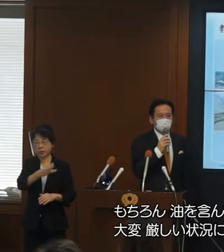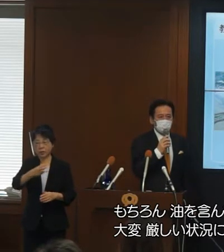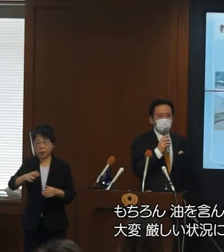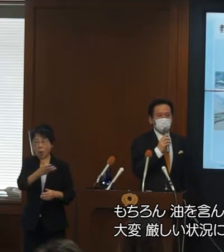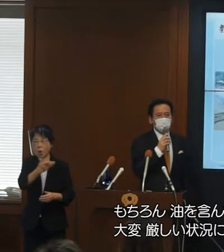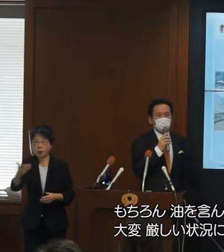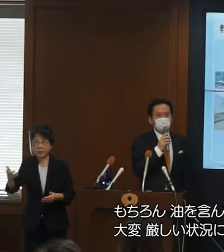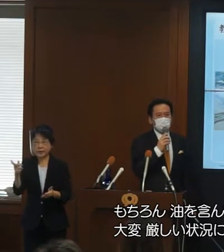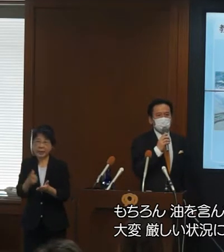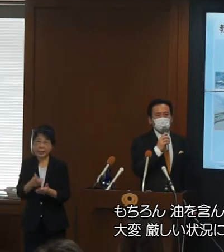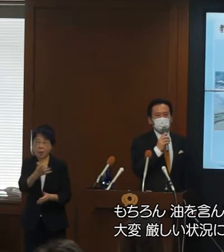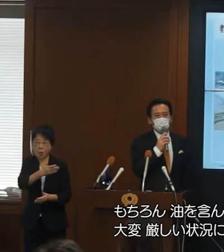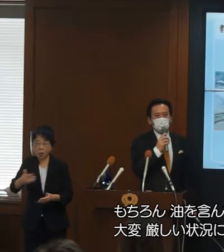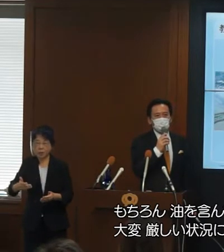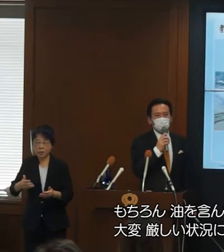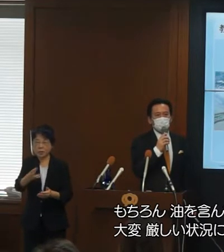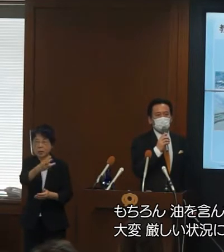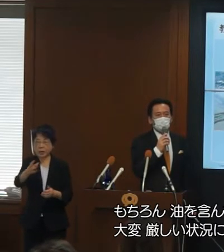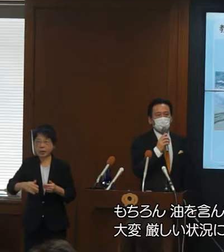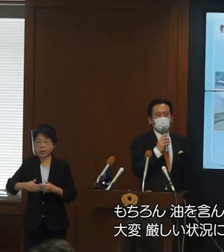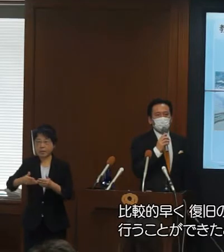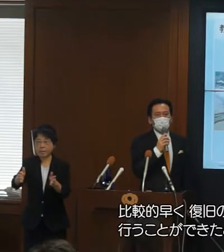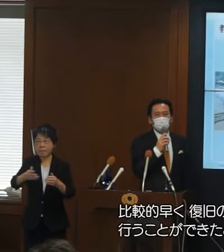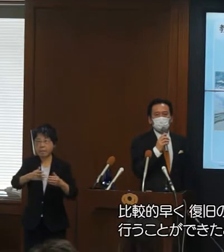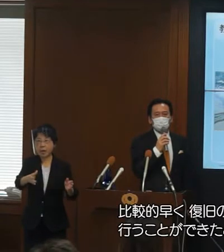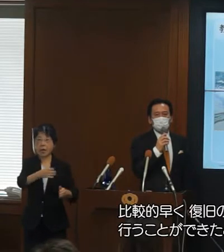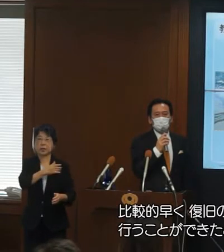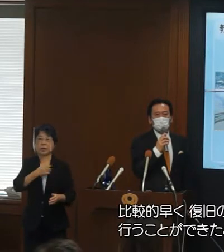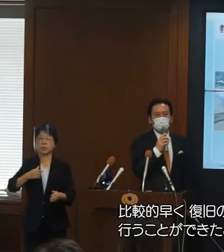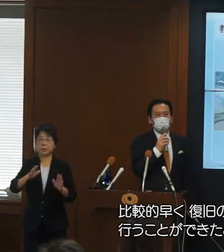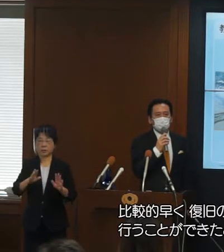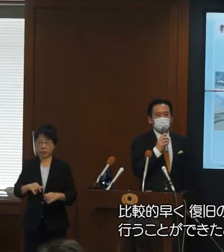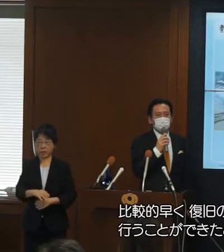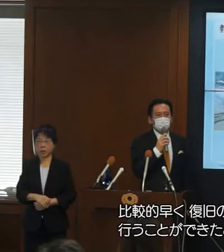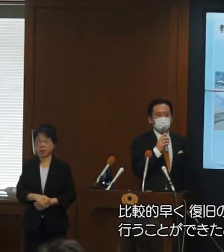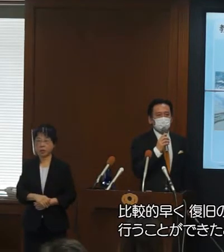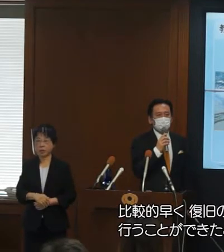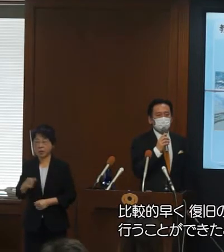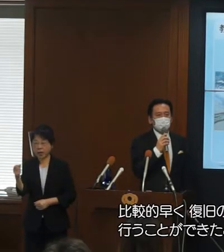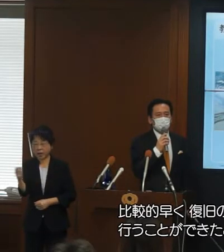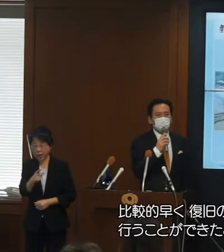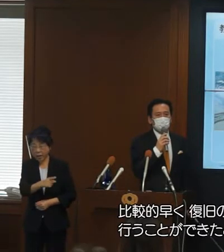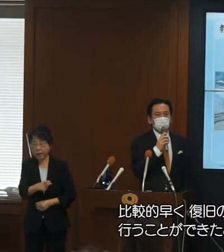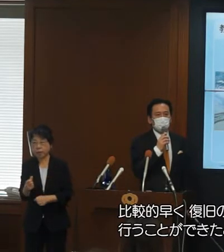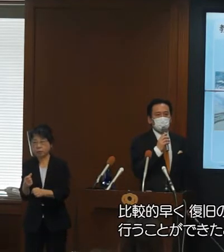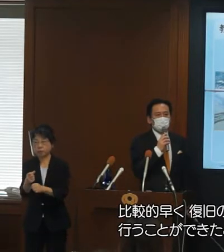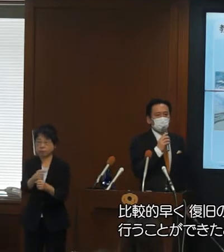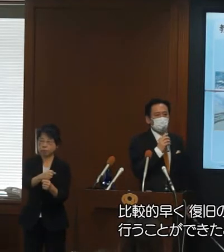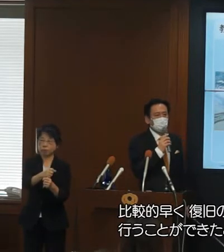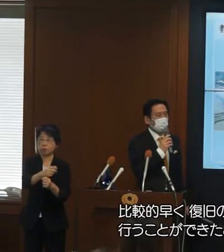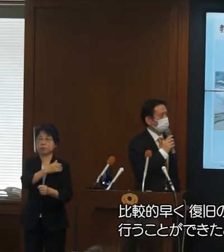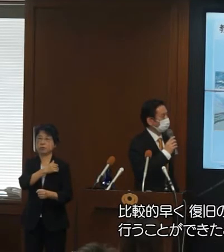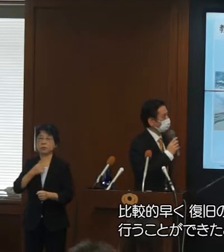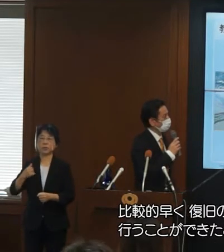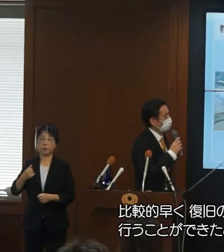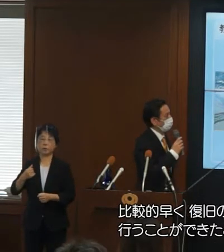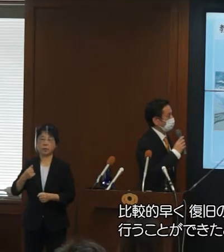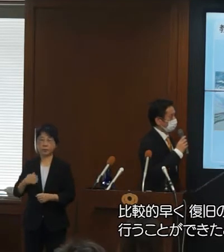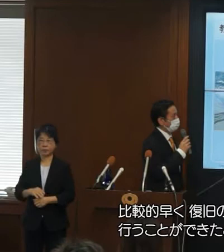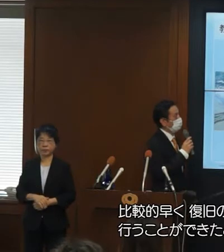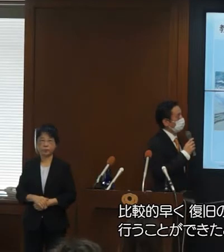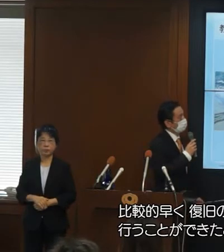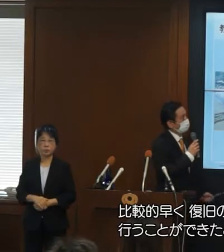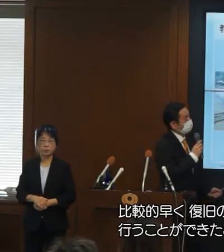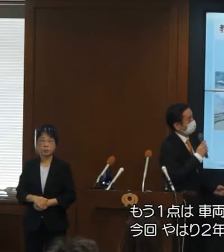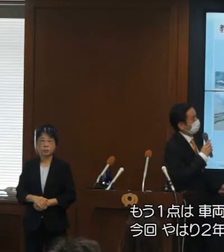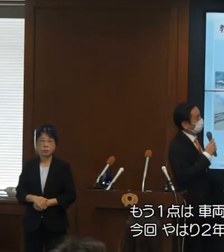くても大変厳しい状況にはなったんだけども、比較的早く復旧の作業が行うことができたということがあ